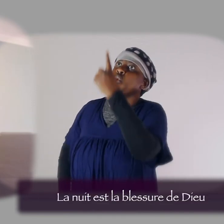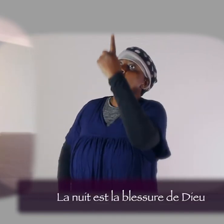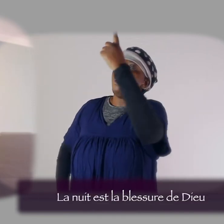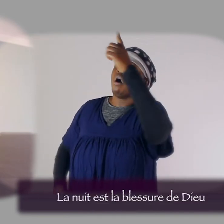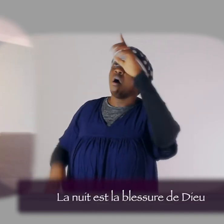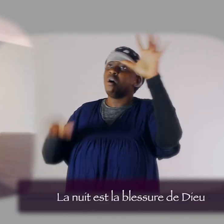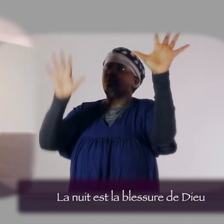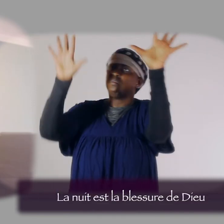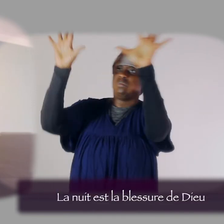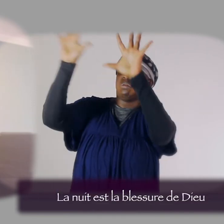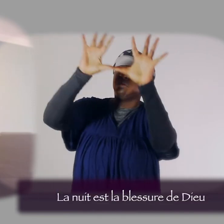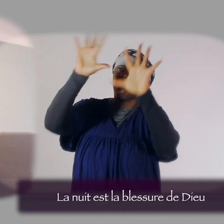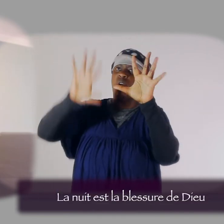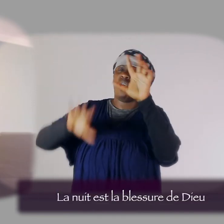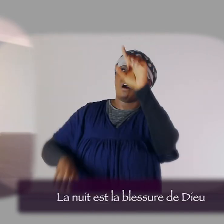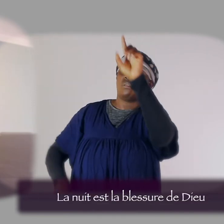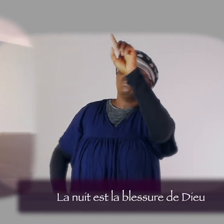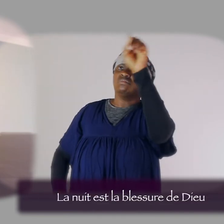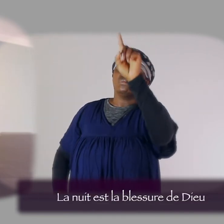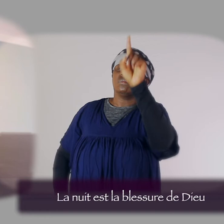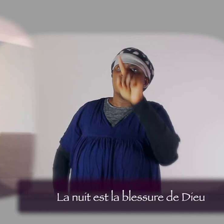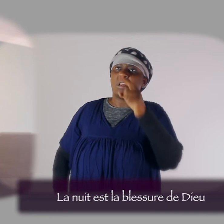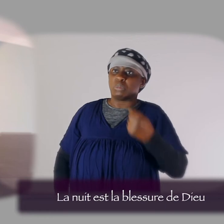黑夜是神的伤口，